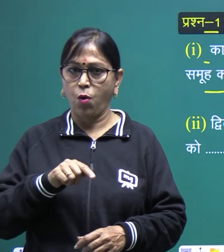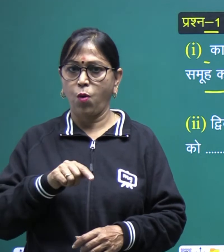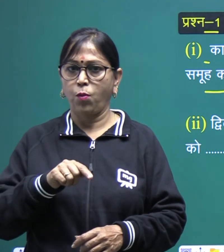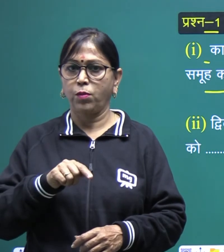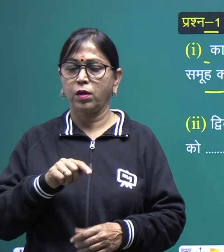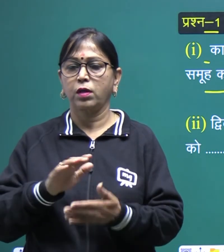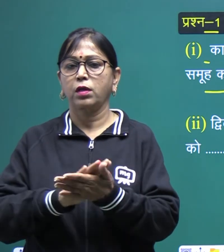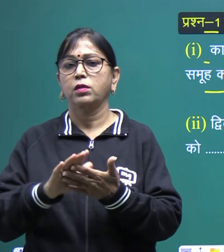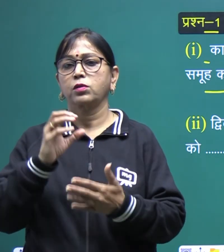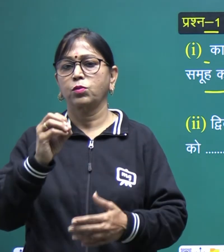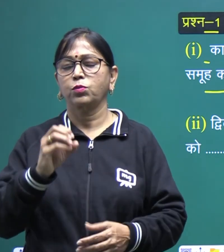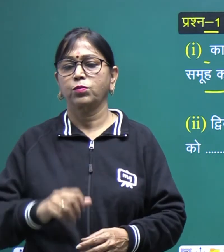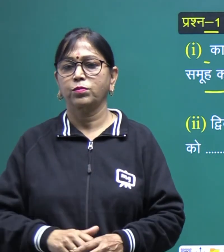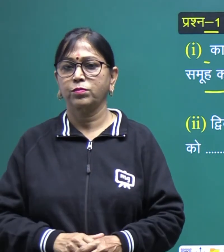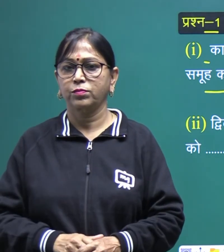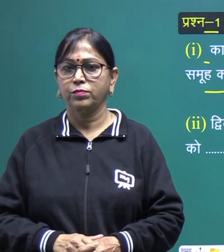COOH/HO।